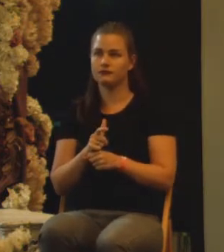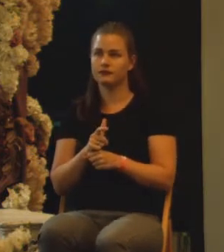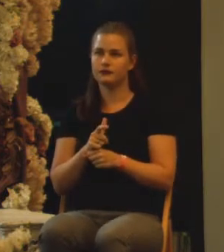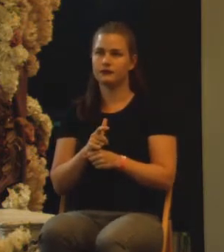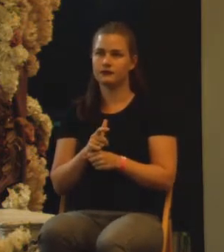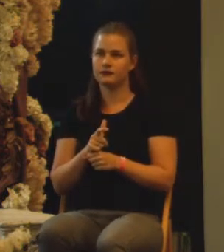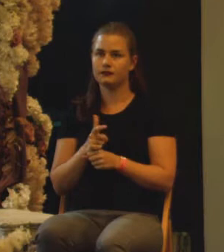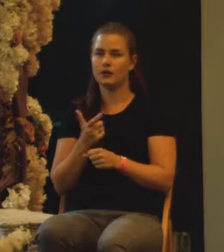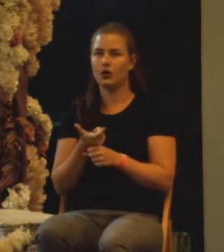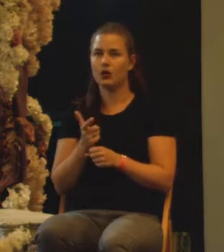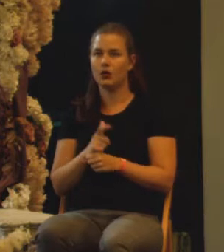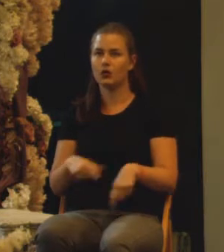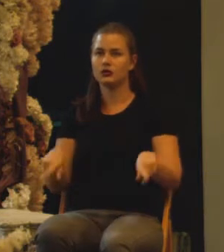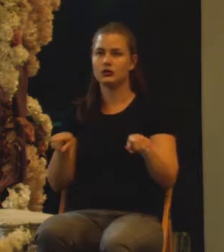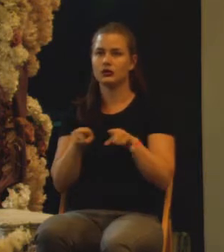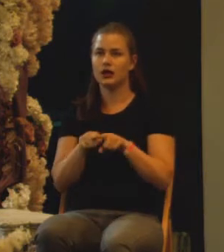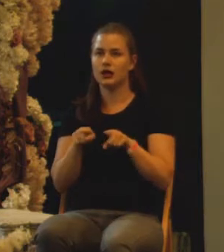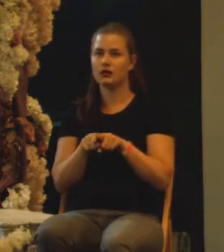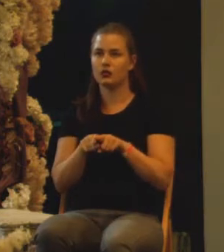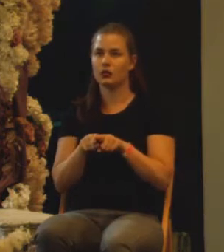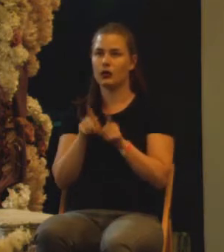очень, ну, очень такой